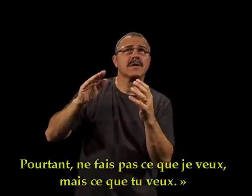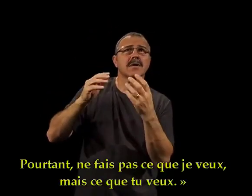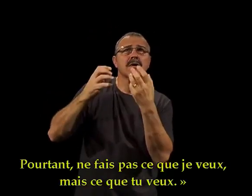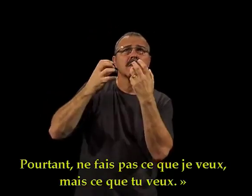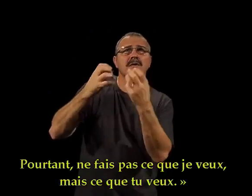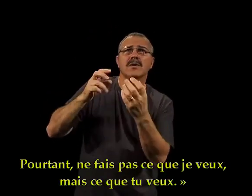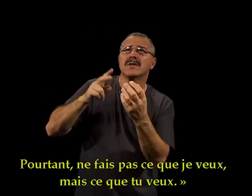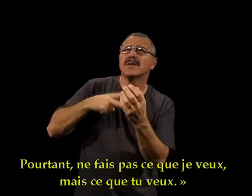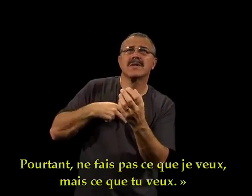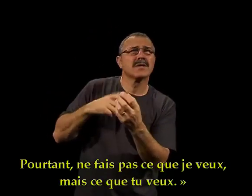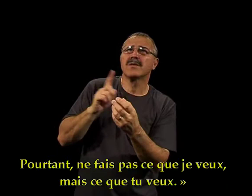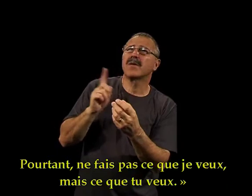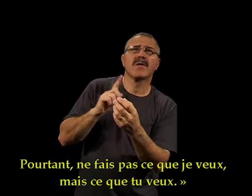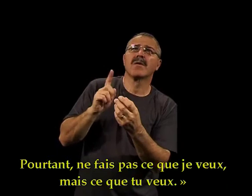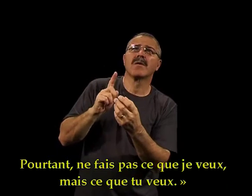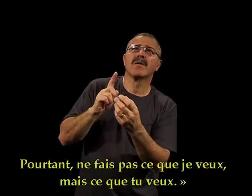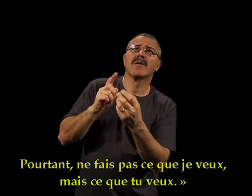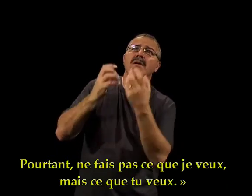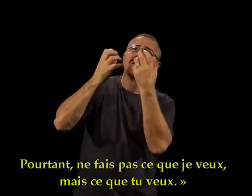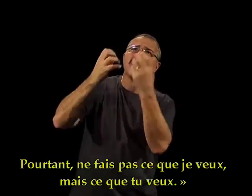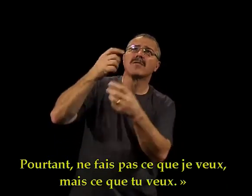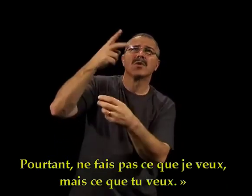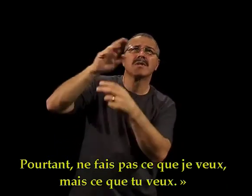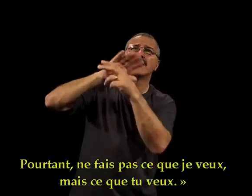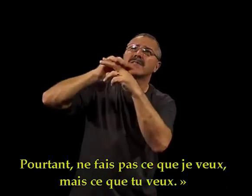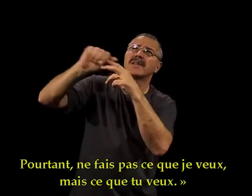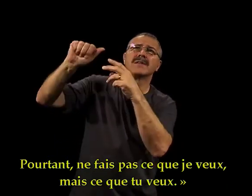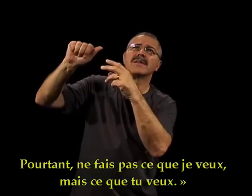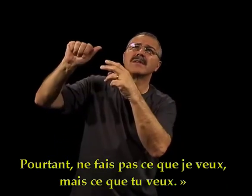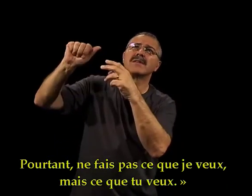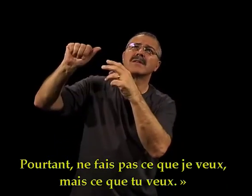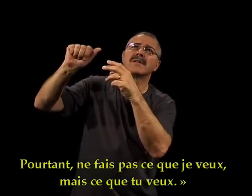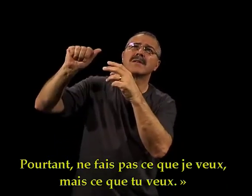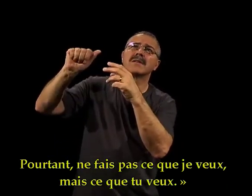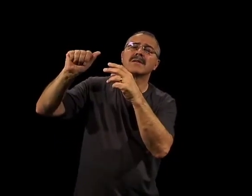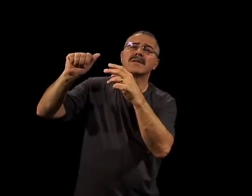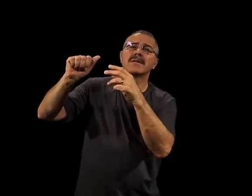Pourtant, ne fais pas ce que je veux, mais ce que tu veux. »